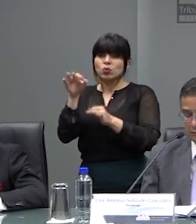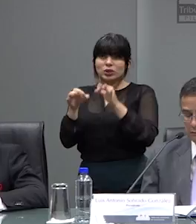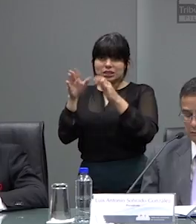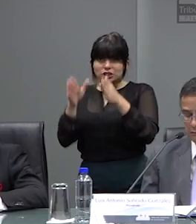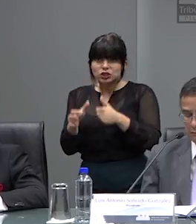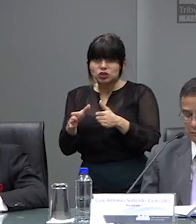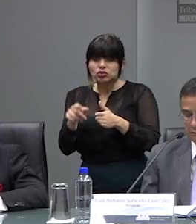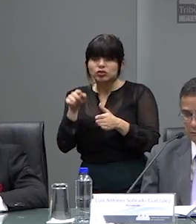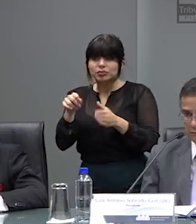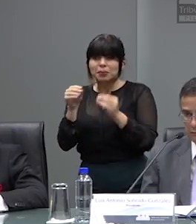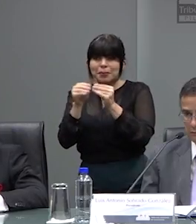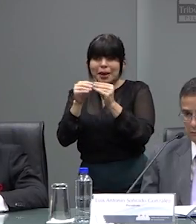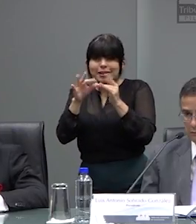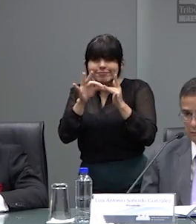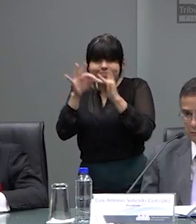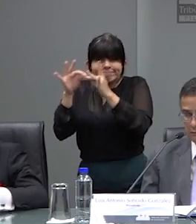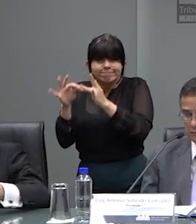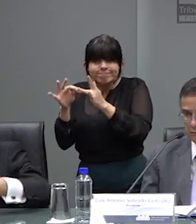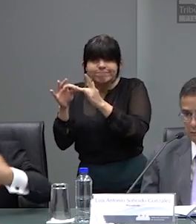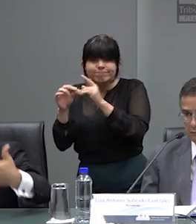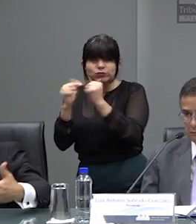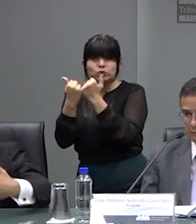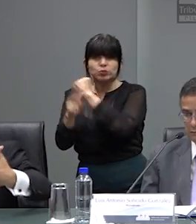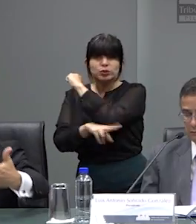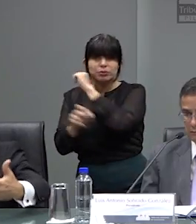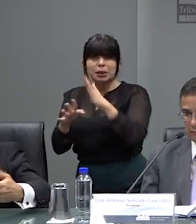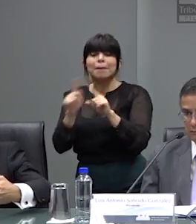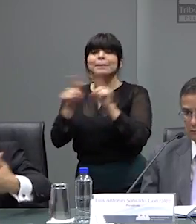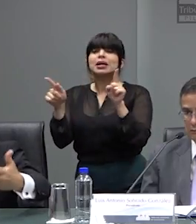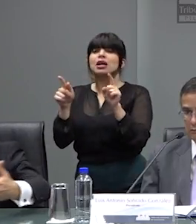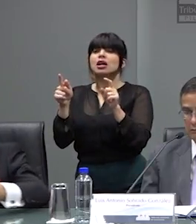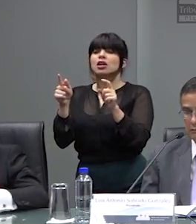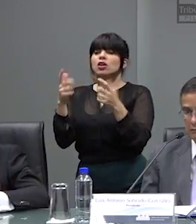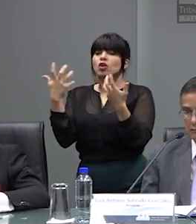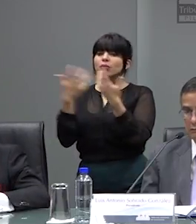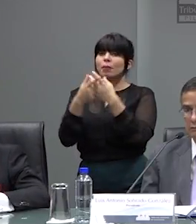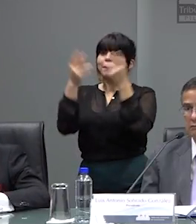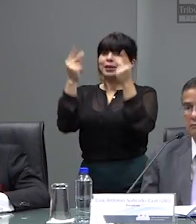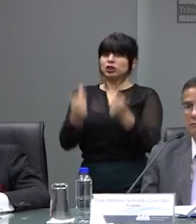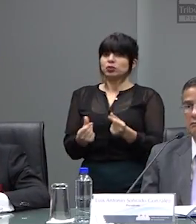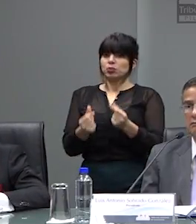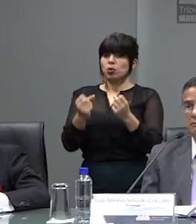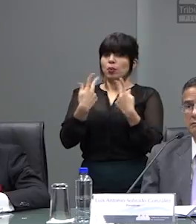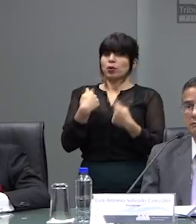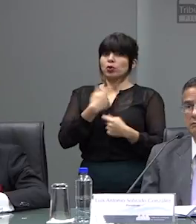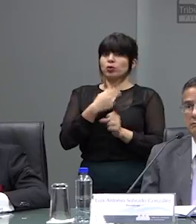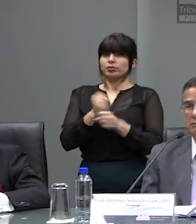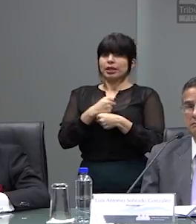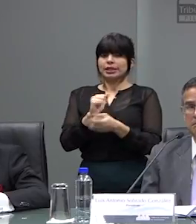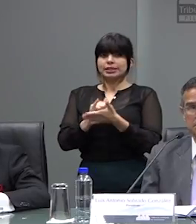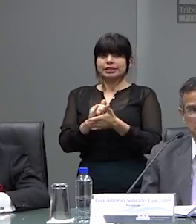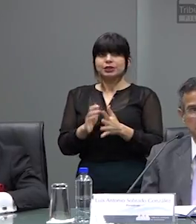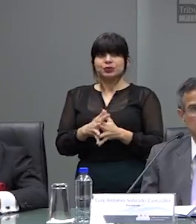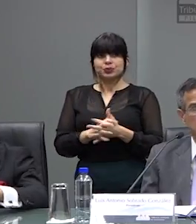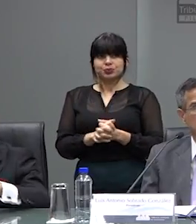jurisdicción especializada de crimen organizado, pero con un presupuesto que nos dé la posibilidad de seguir.